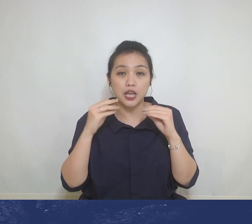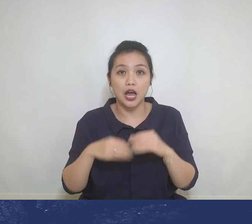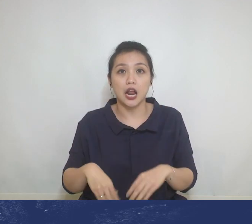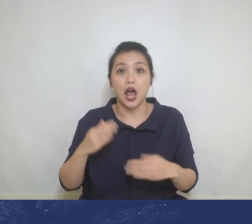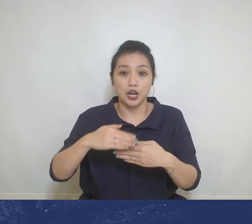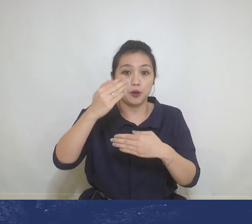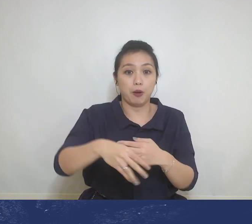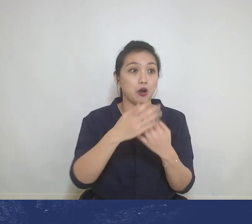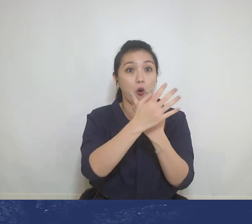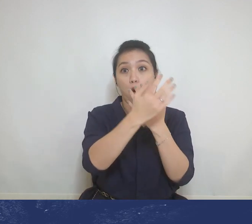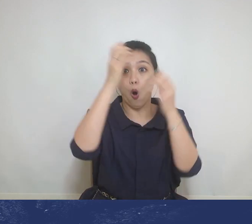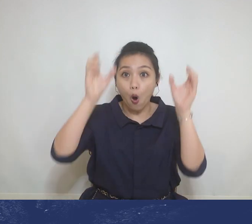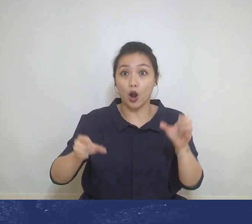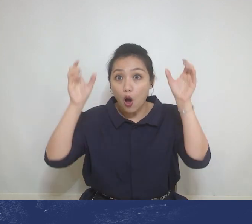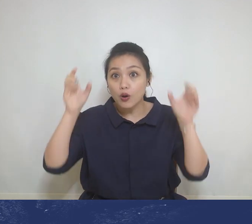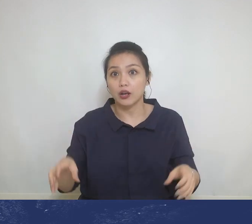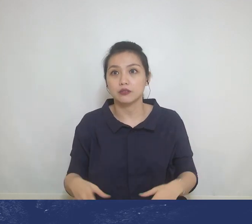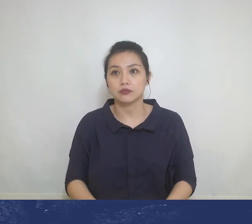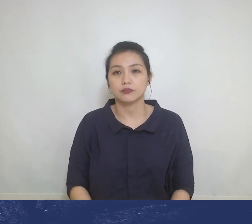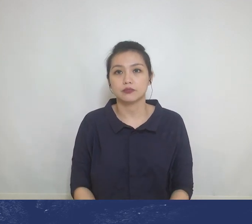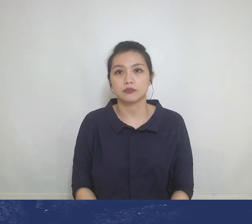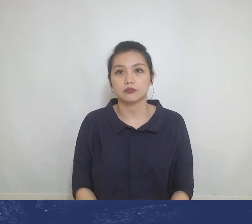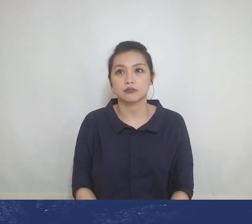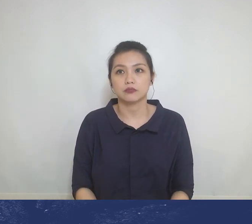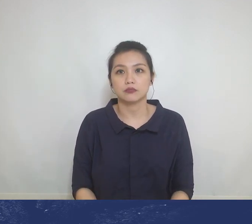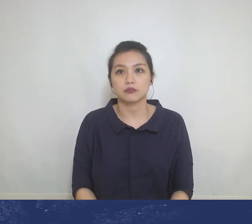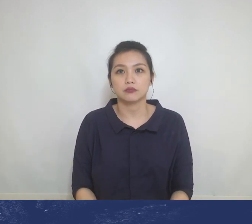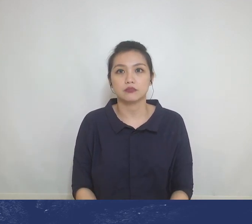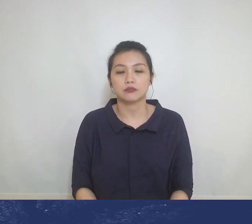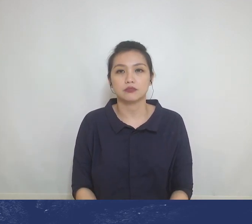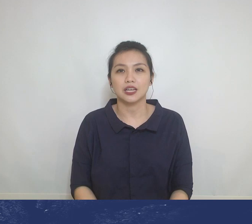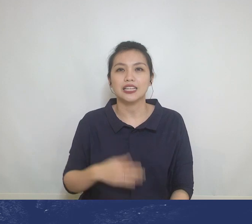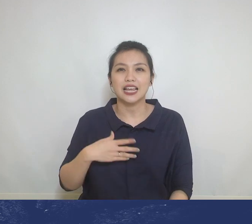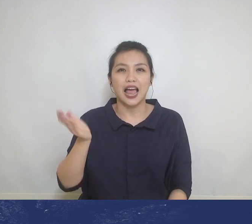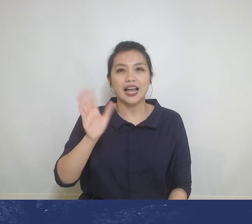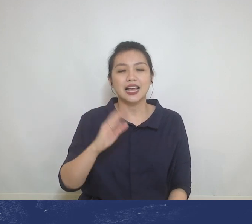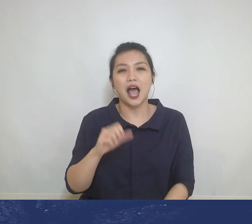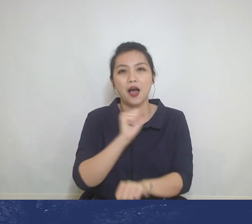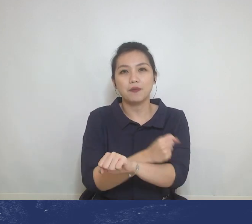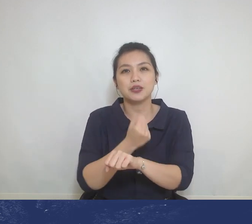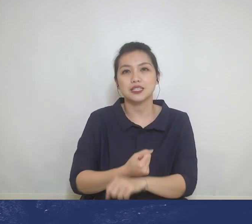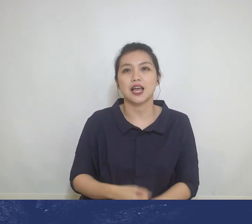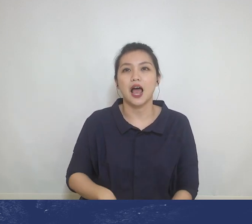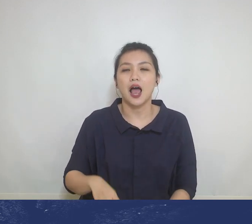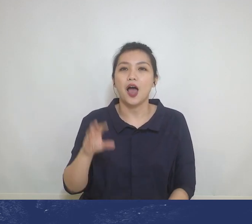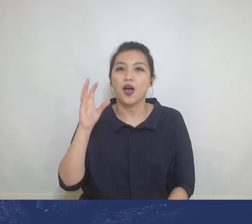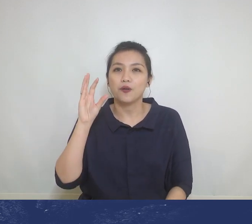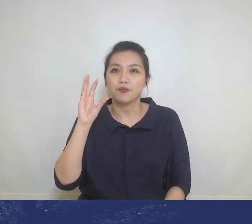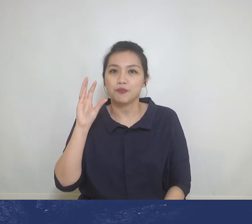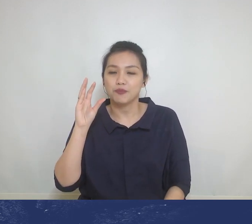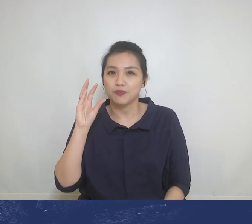Kenapa? Saya cuma bisa menguasai 25 alfabet. Alfabet saya kurang satu, huruf